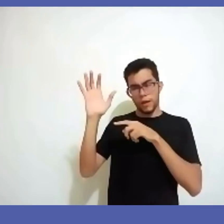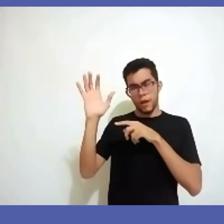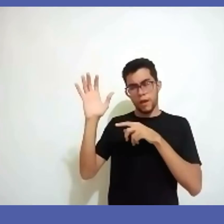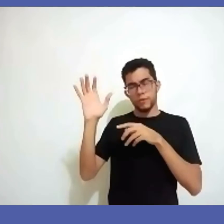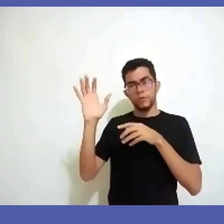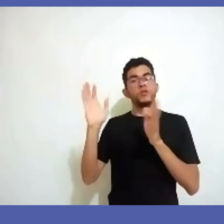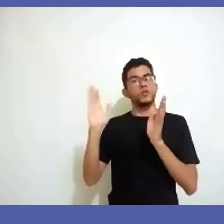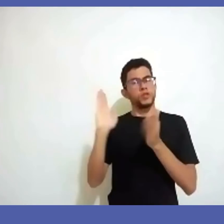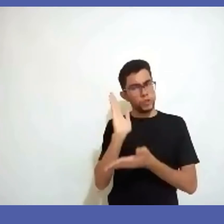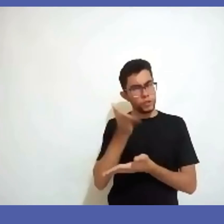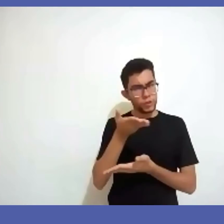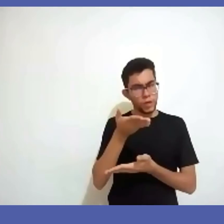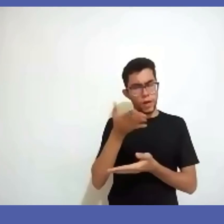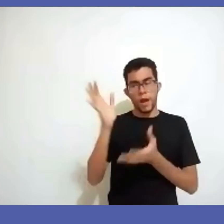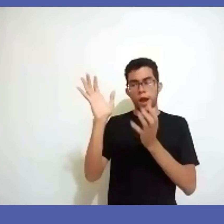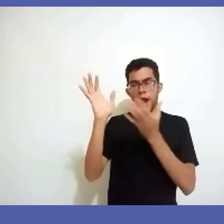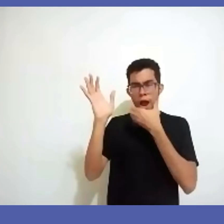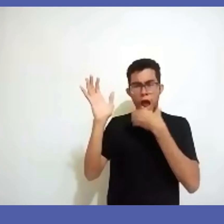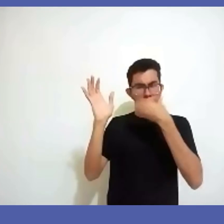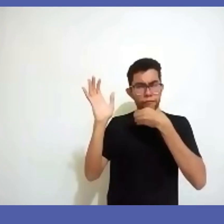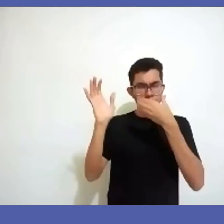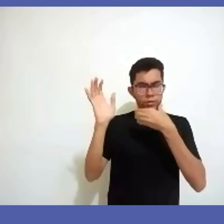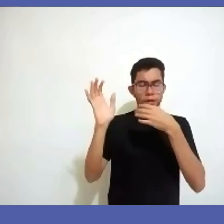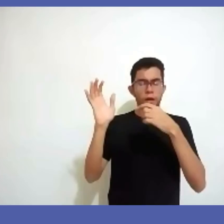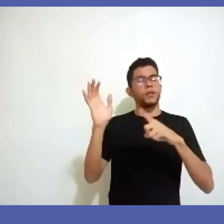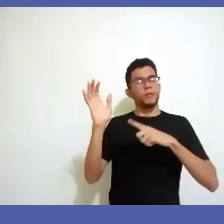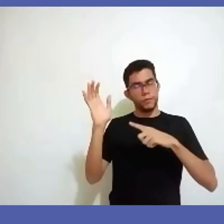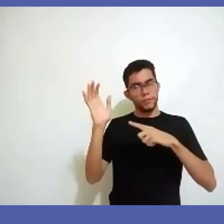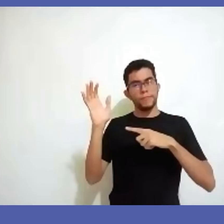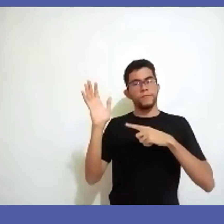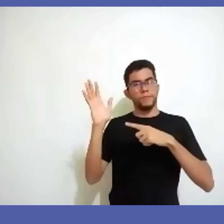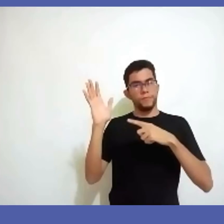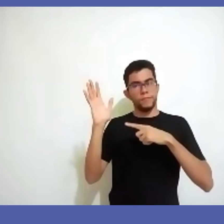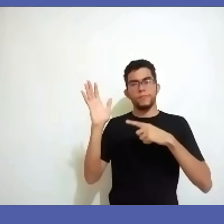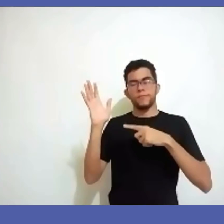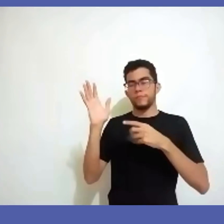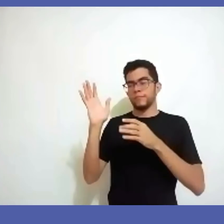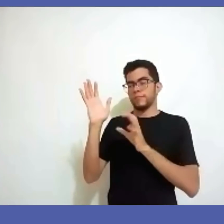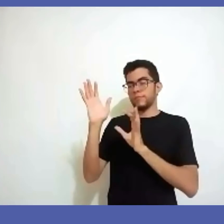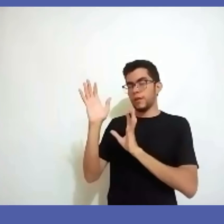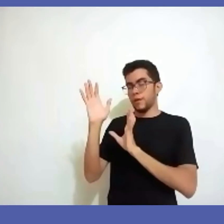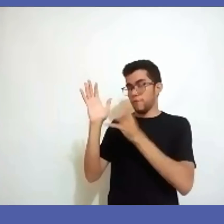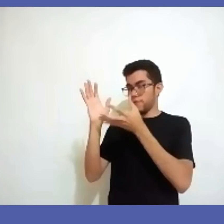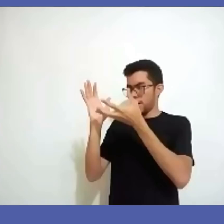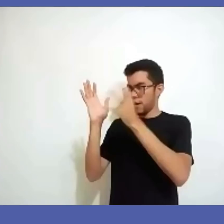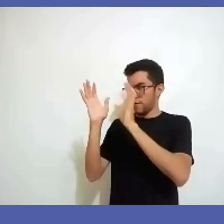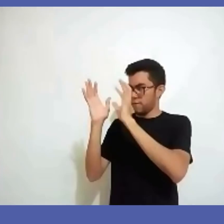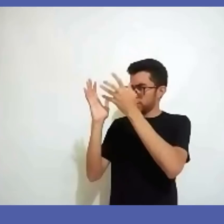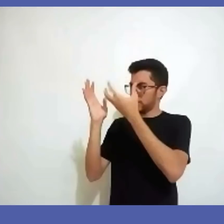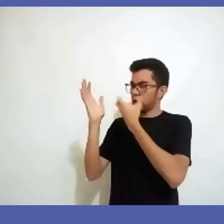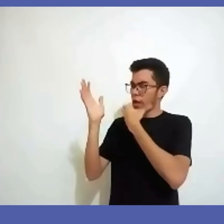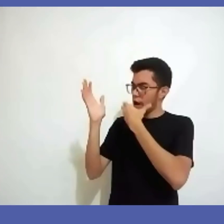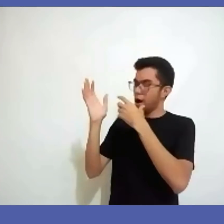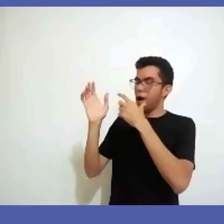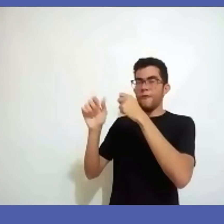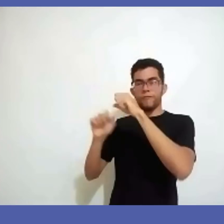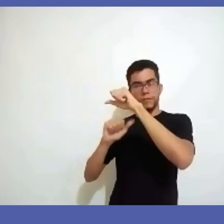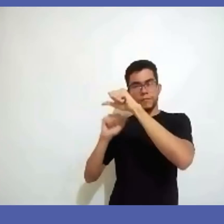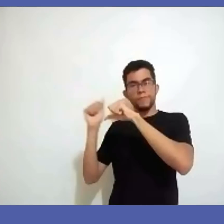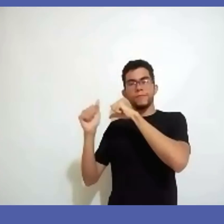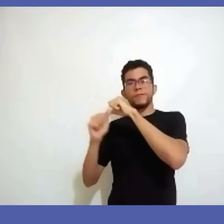floresce, já há um tempo floresce, está renovando os seus ramos, folhas novas